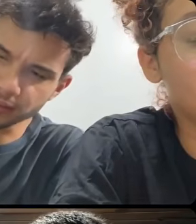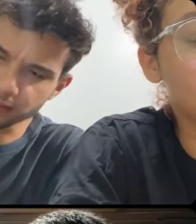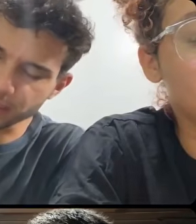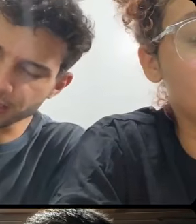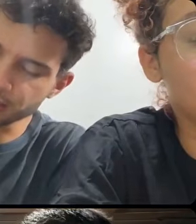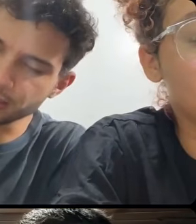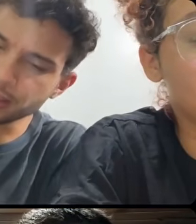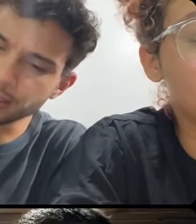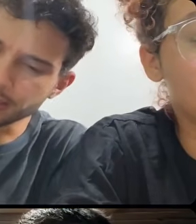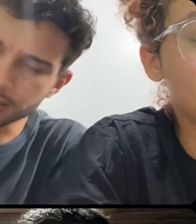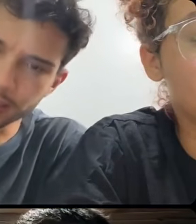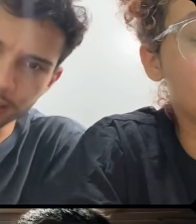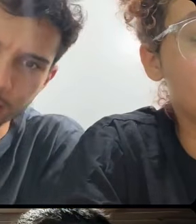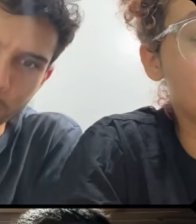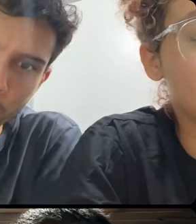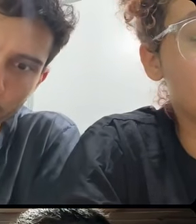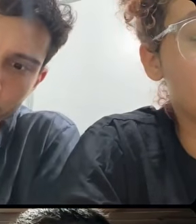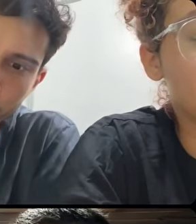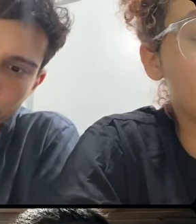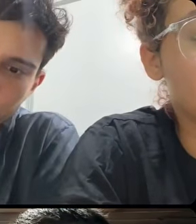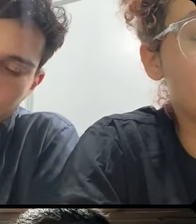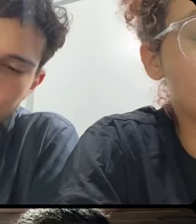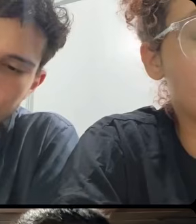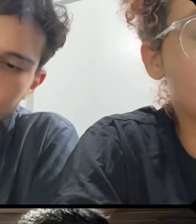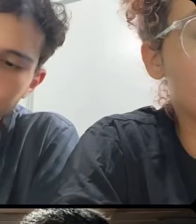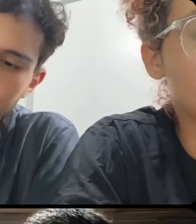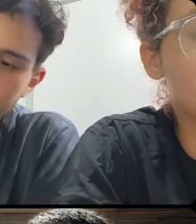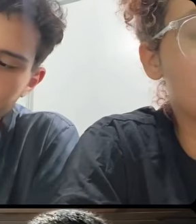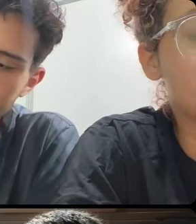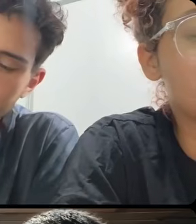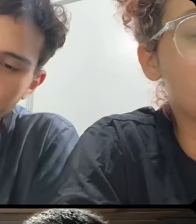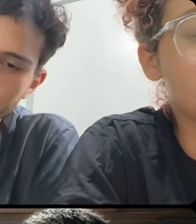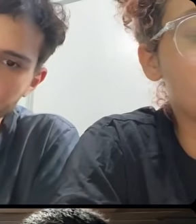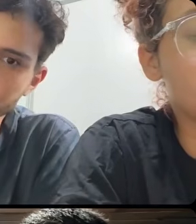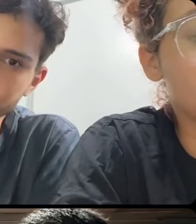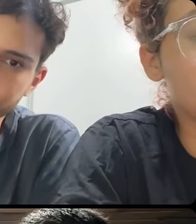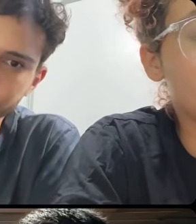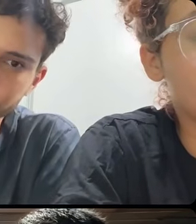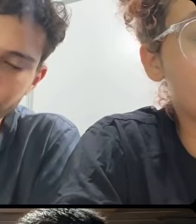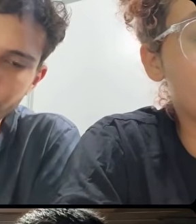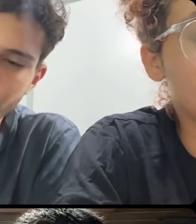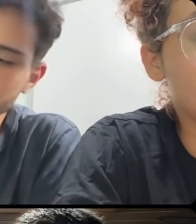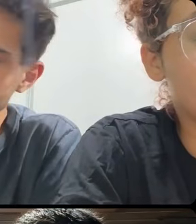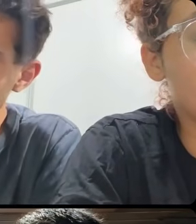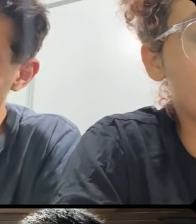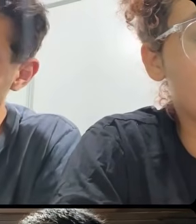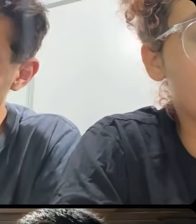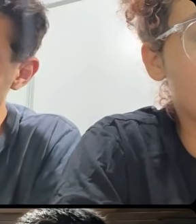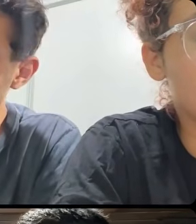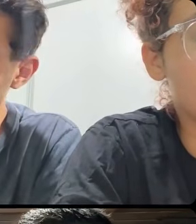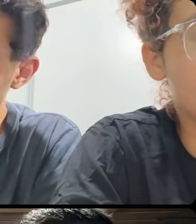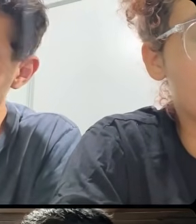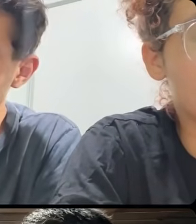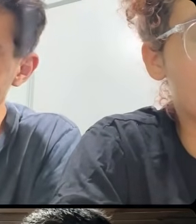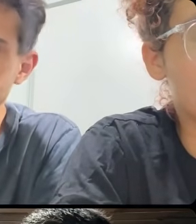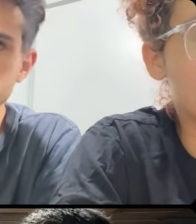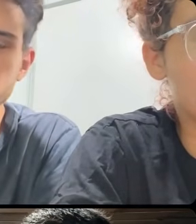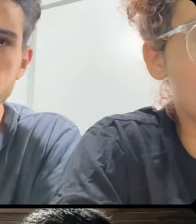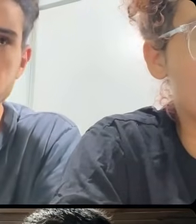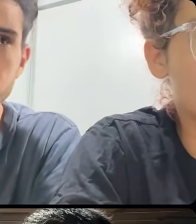de evangelizar e tudo mais. Ele ensina como fazer e tudo mais e como criar, né? Então a gente